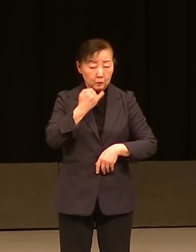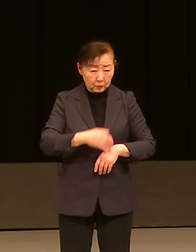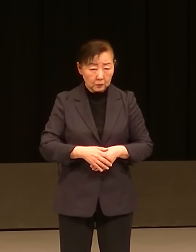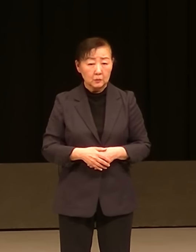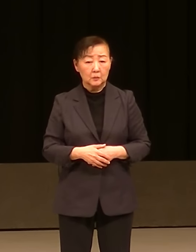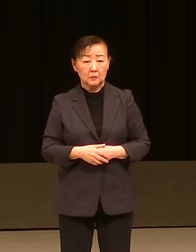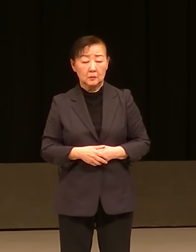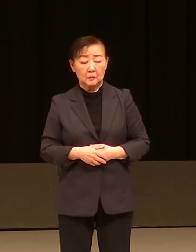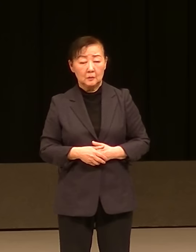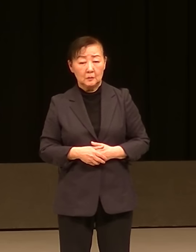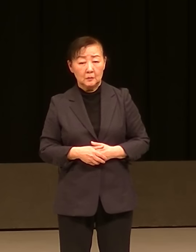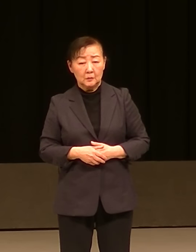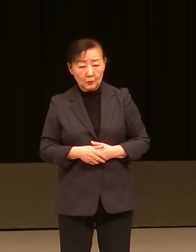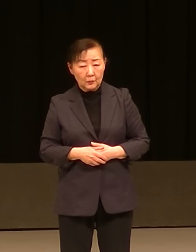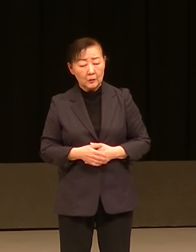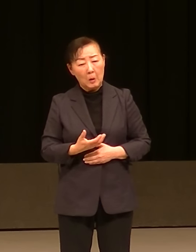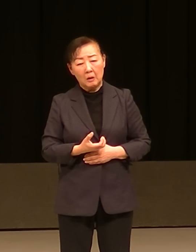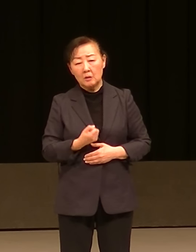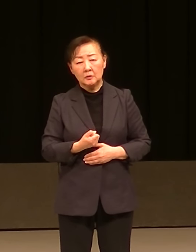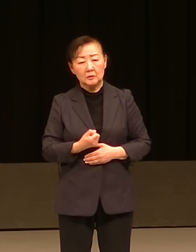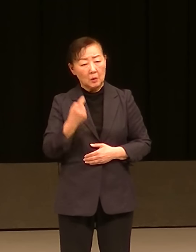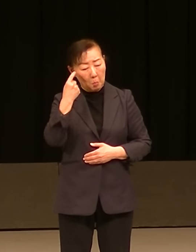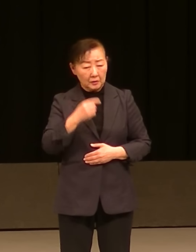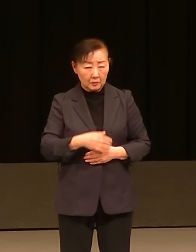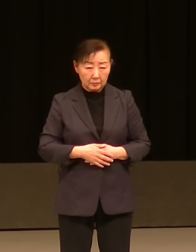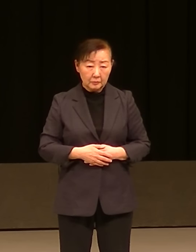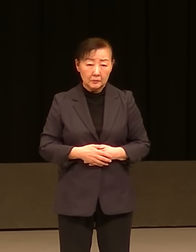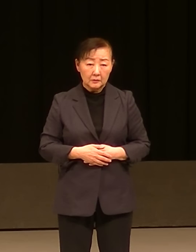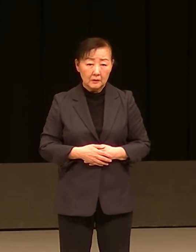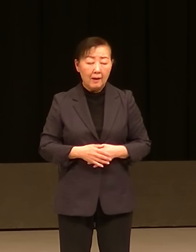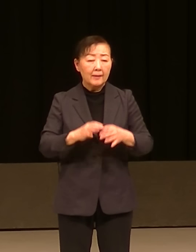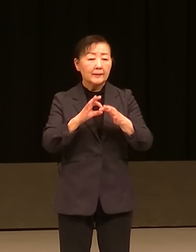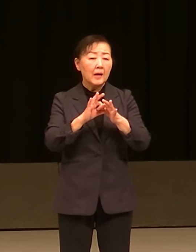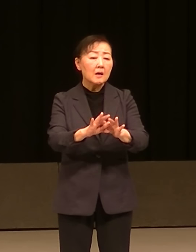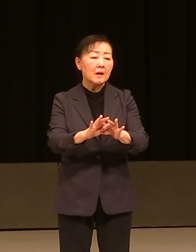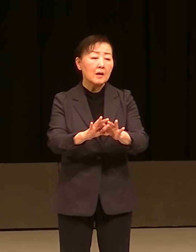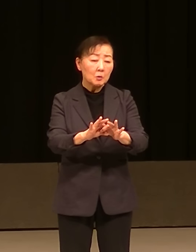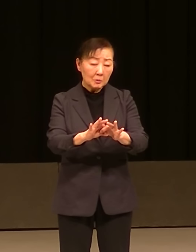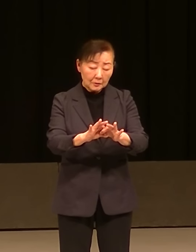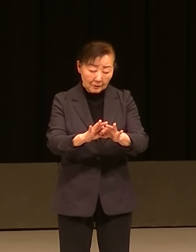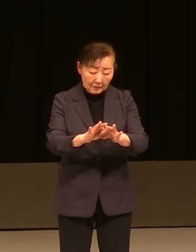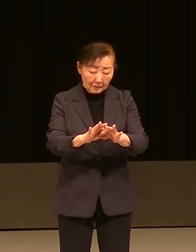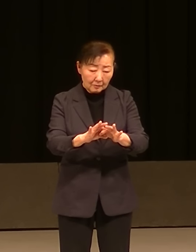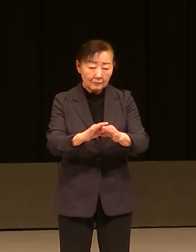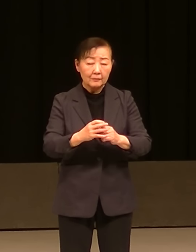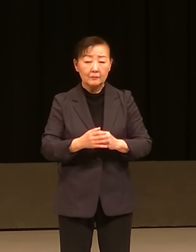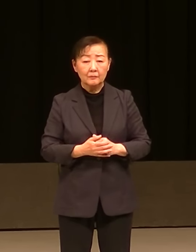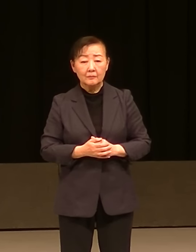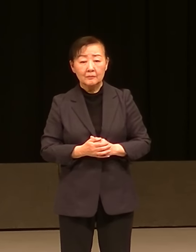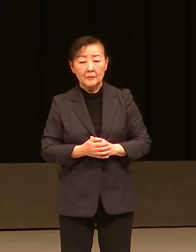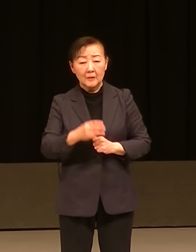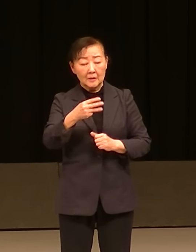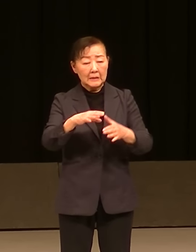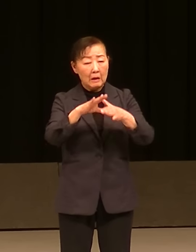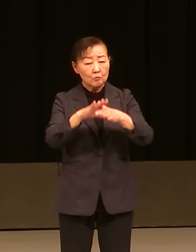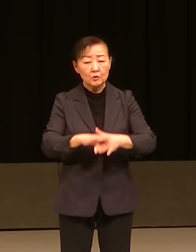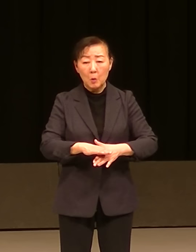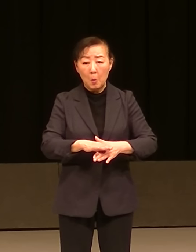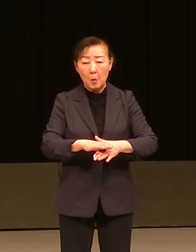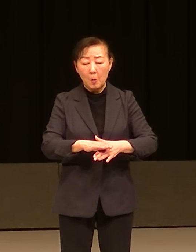と、私は確信いたします。でまあ、だからこそ、でしょうけれども、あの三文書